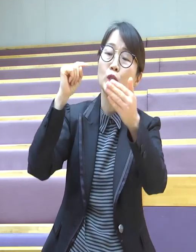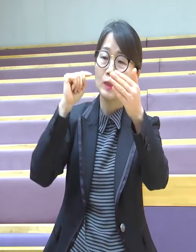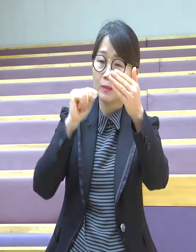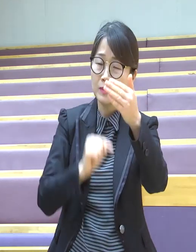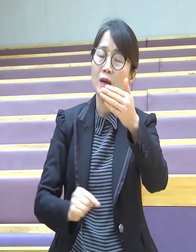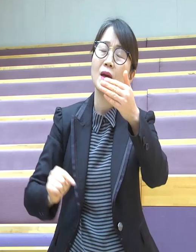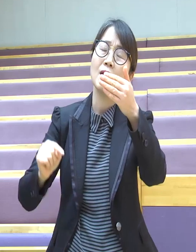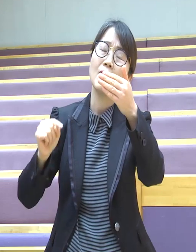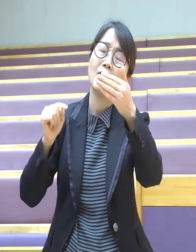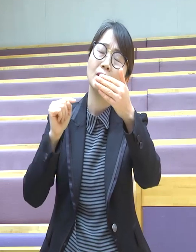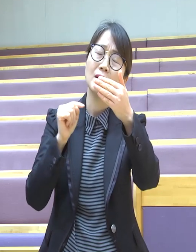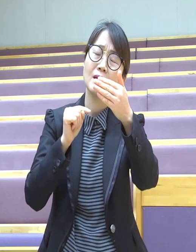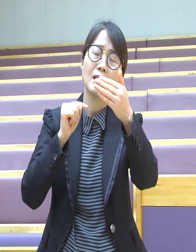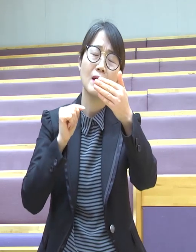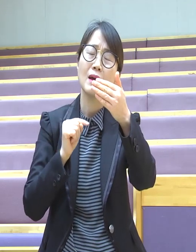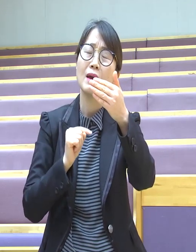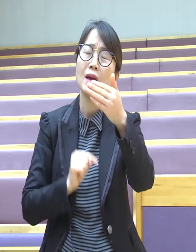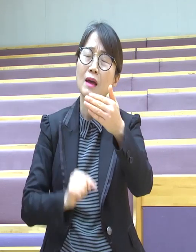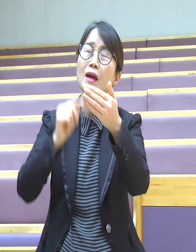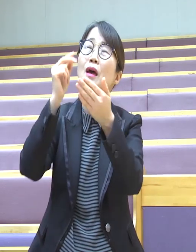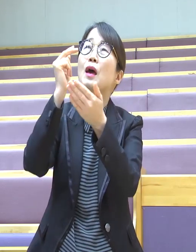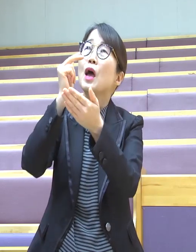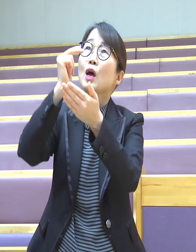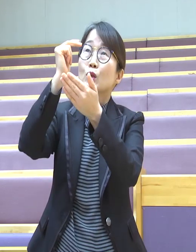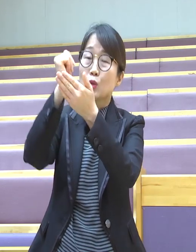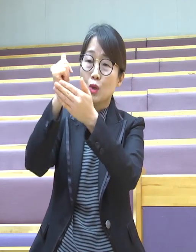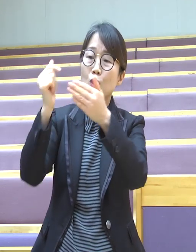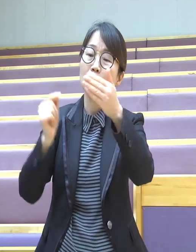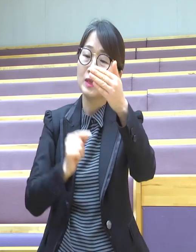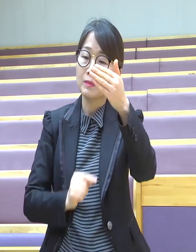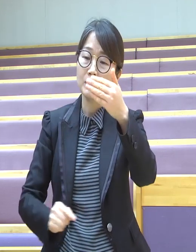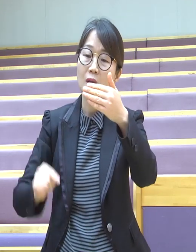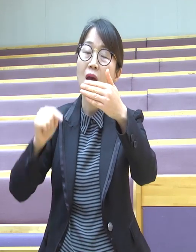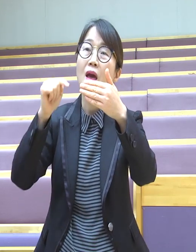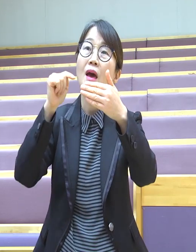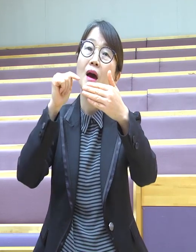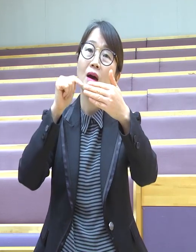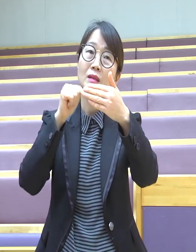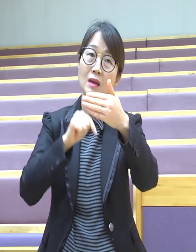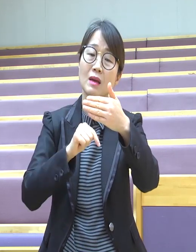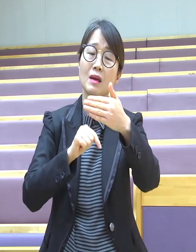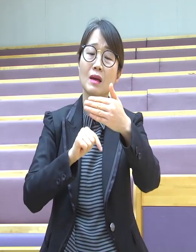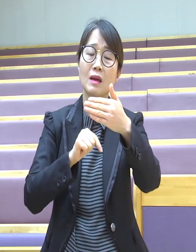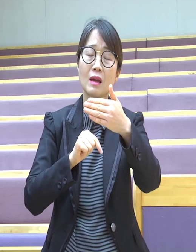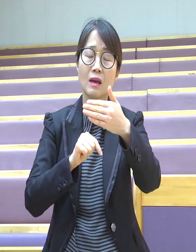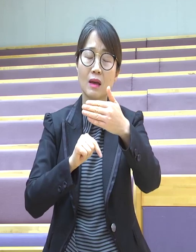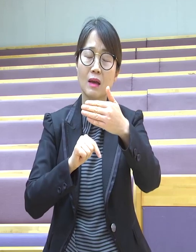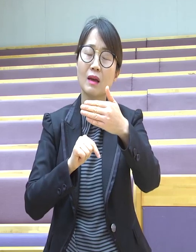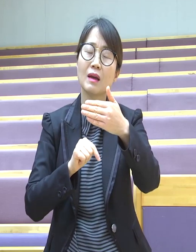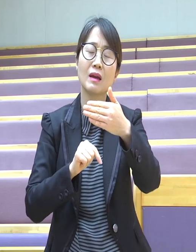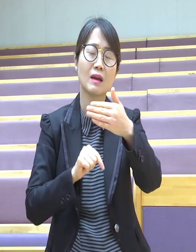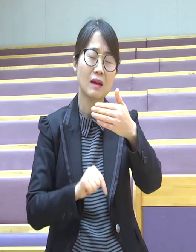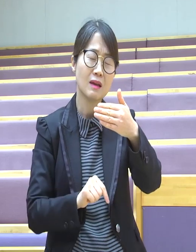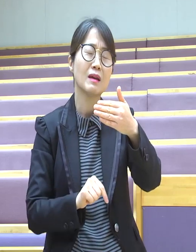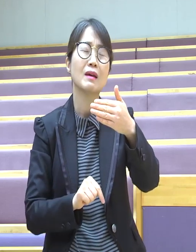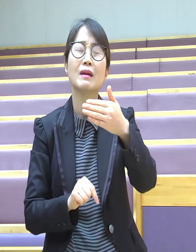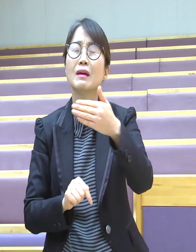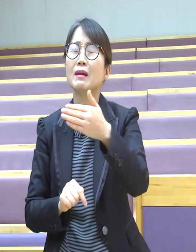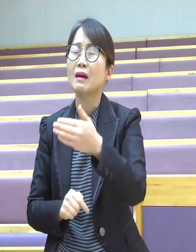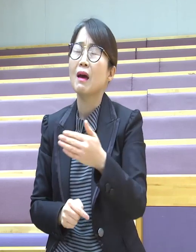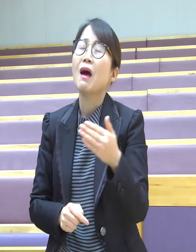하소서. 주님 내 안에, 주님 내